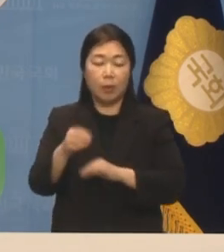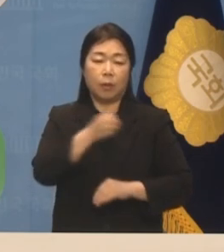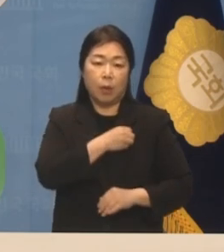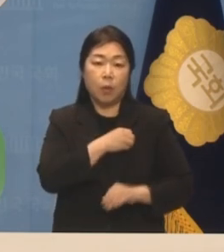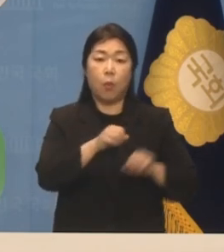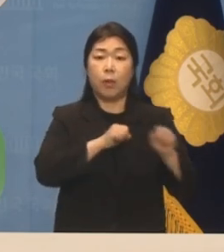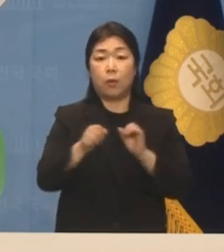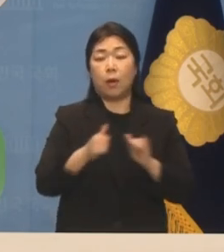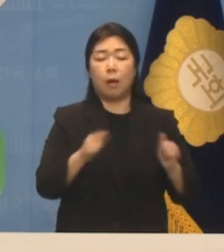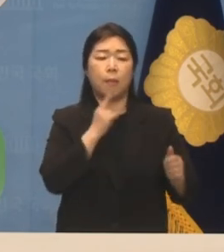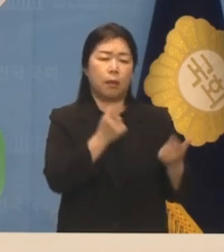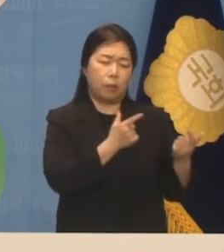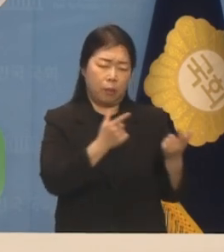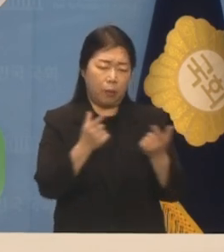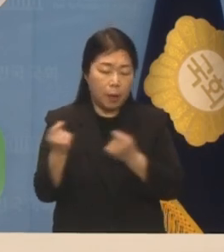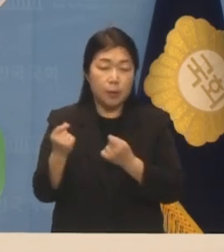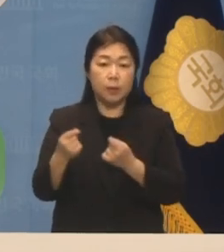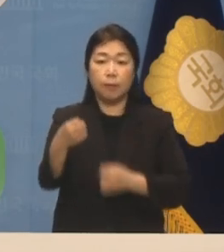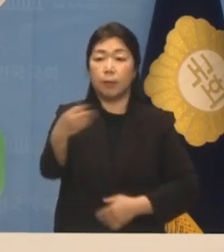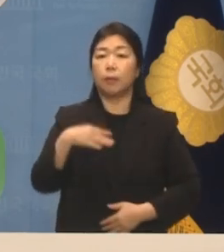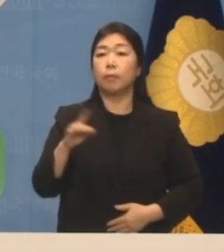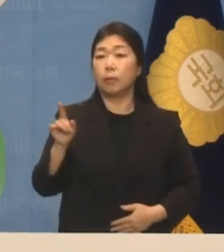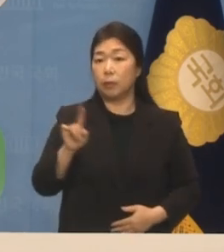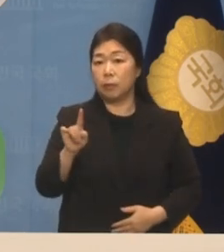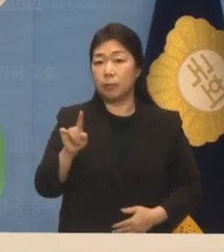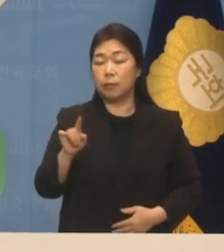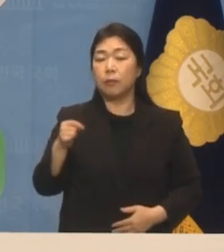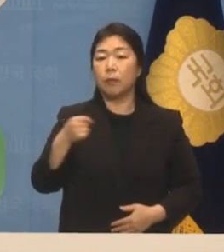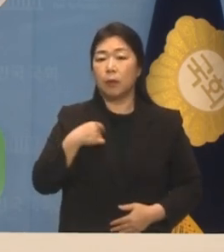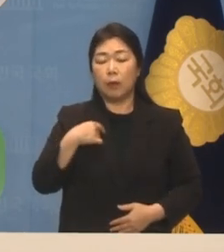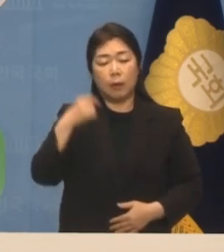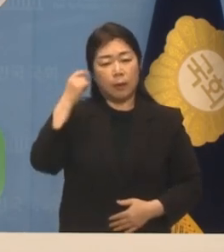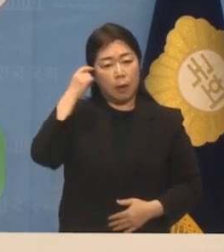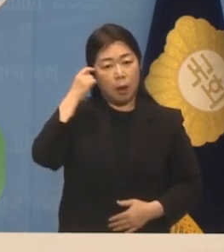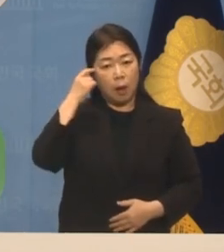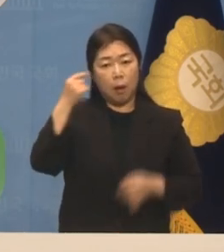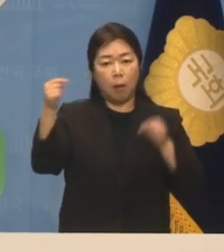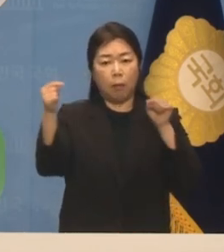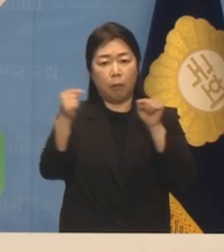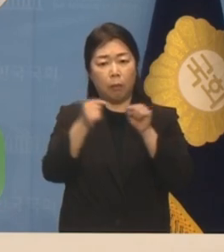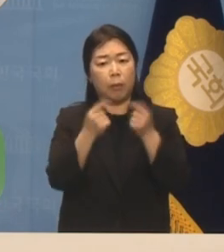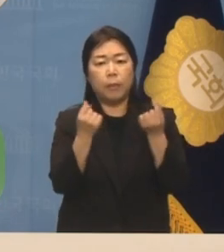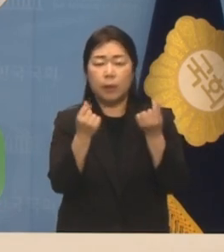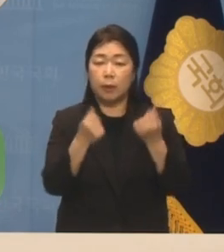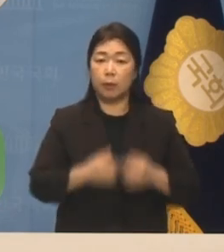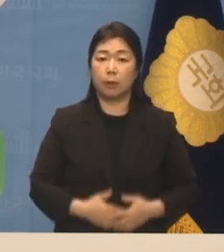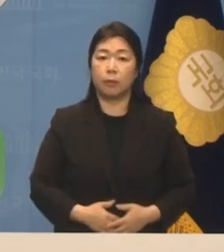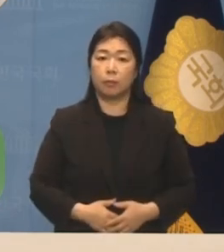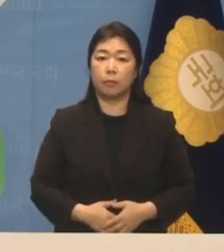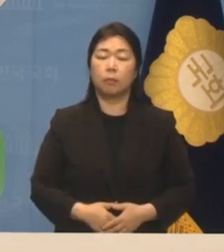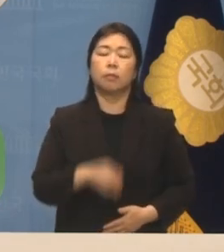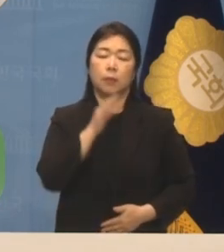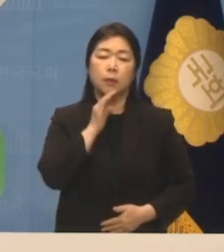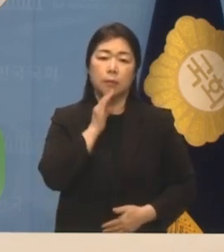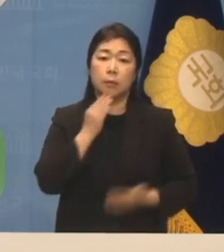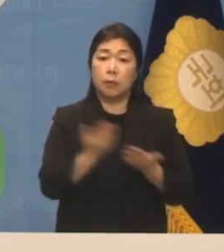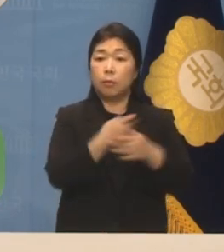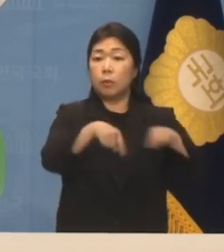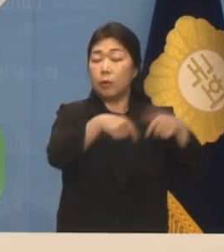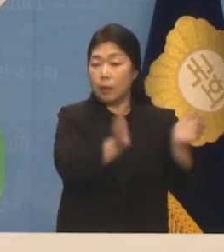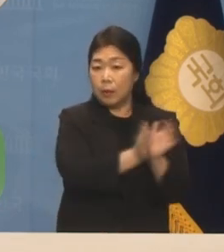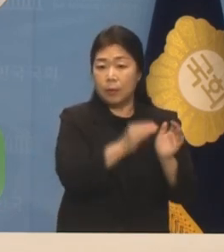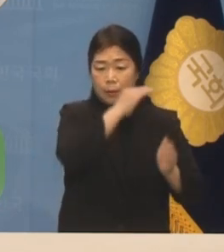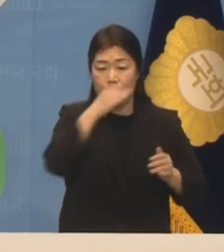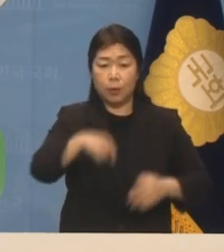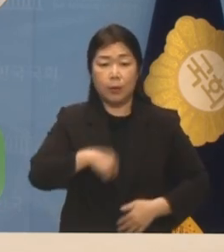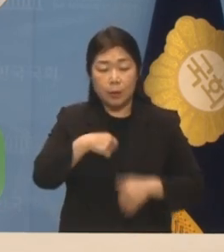활동가분들이 한결같은 메시지는 사실 저의 인식과 크게 다르지 않았습니다. 네, 진보정당이,